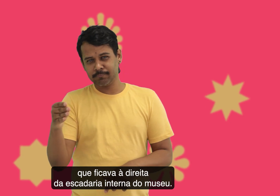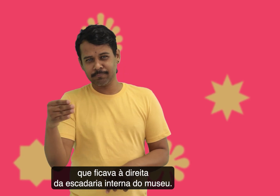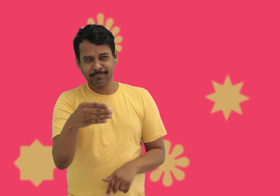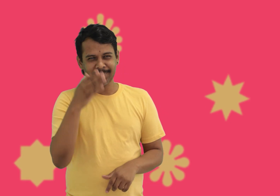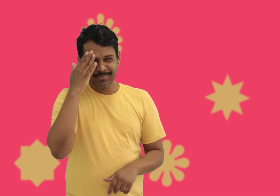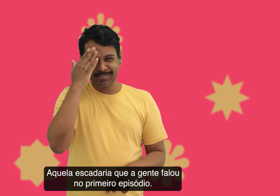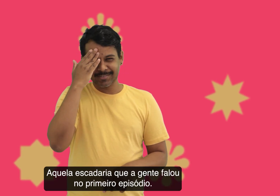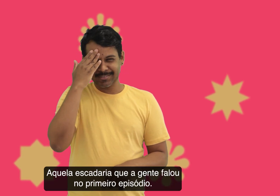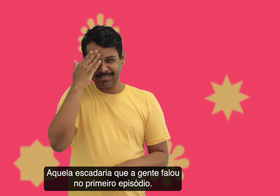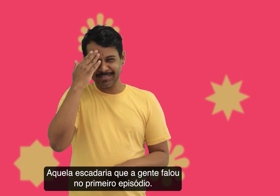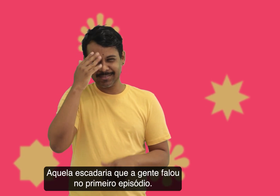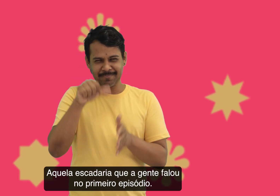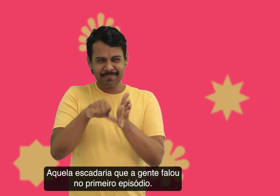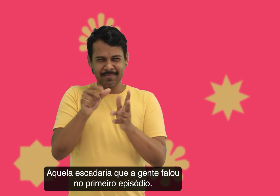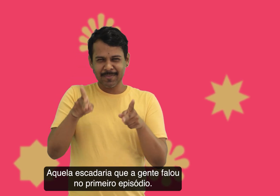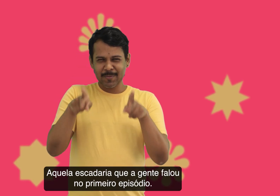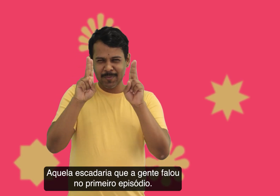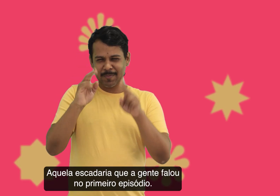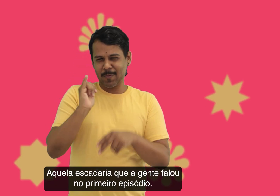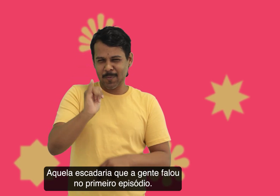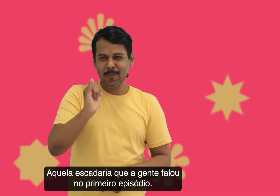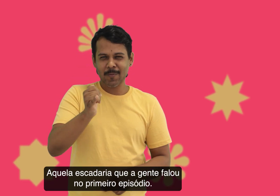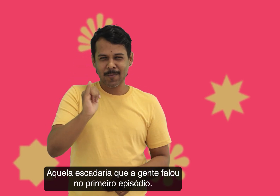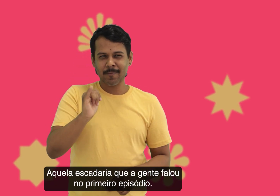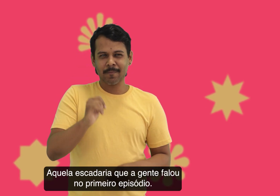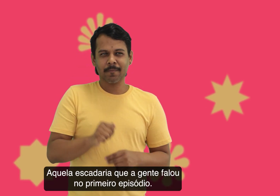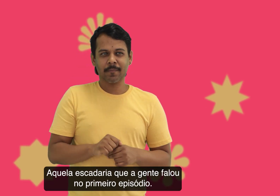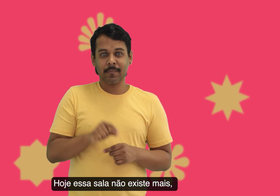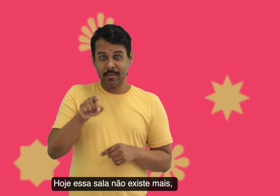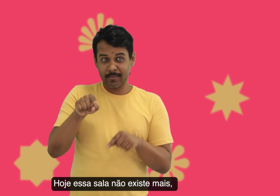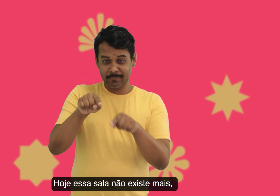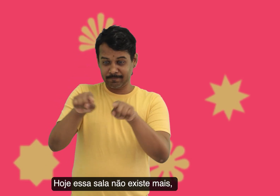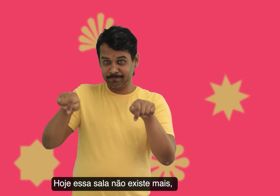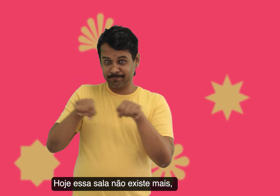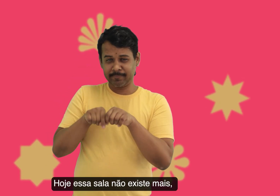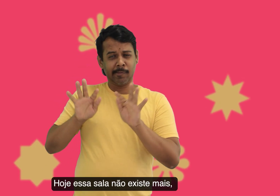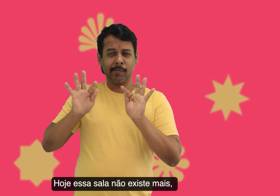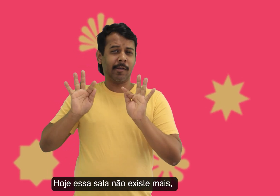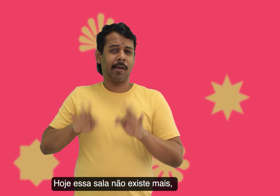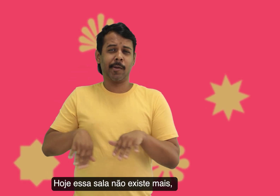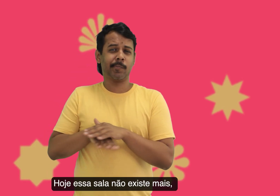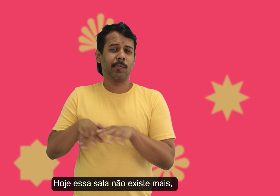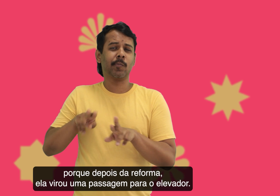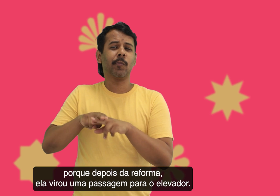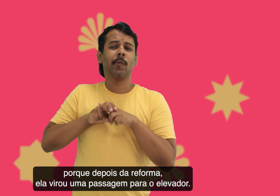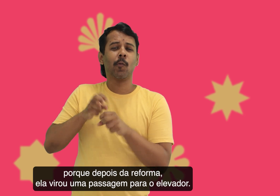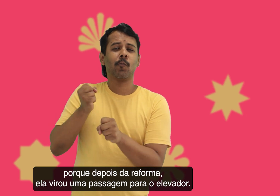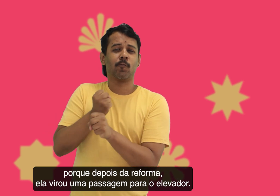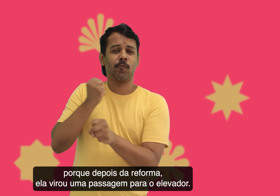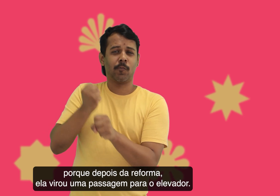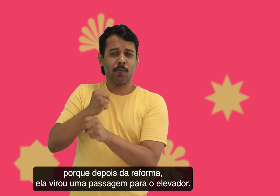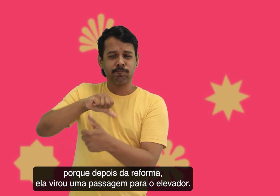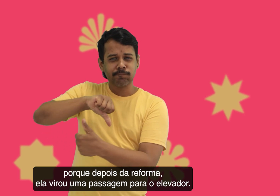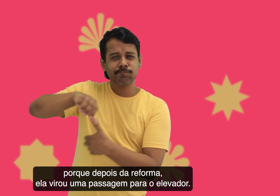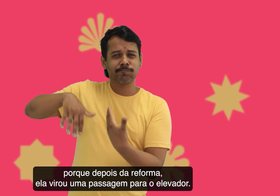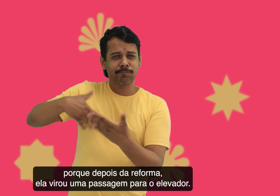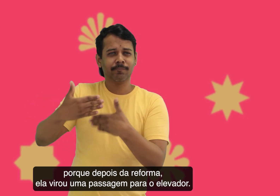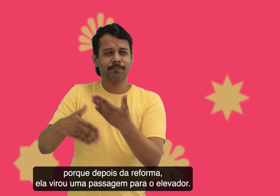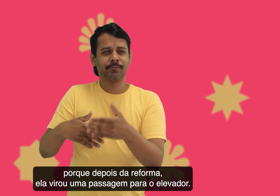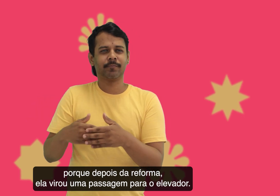do museu. Aquela escadaria que a gente falou no primeiro episódio. Hoje essa sala não existe mais, porque depois da reforma ela virou